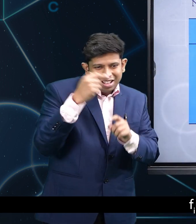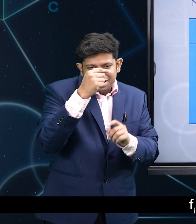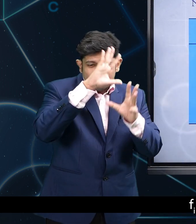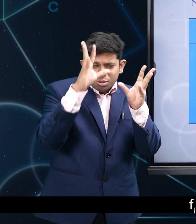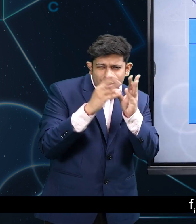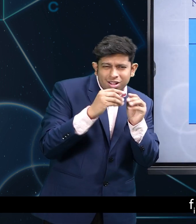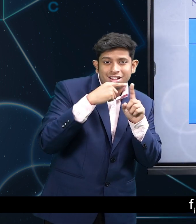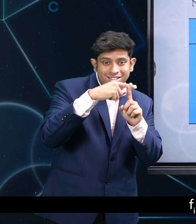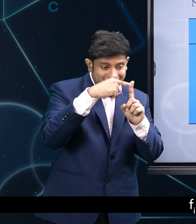F1 U1